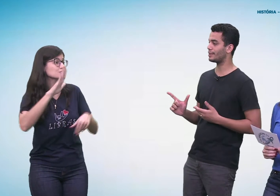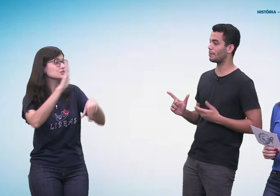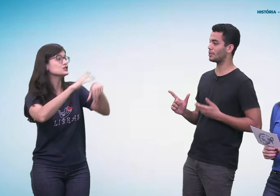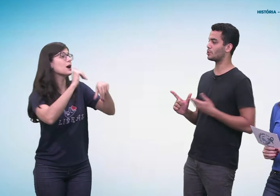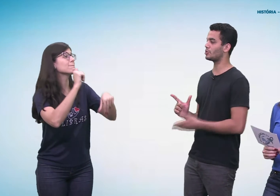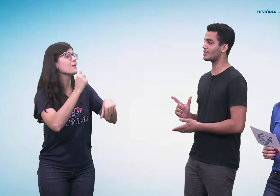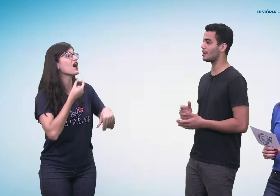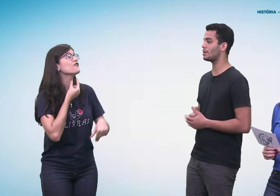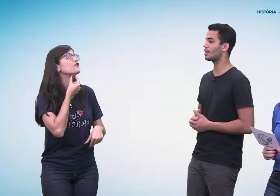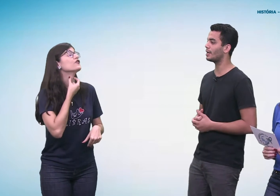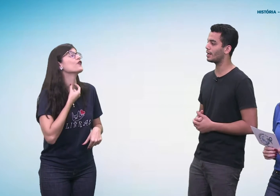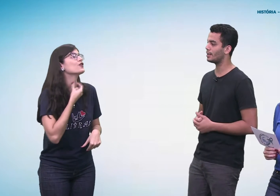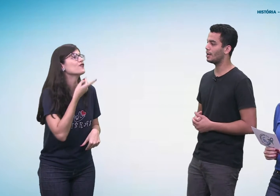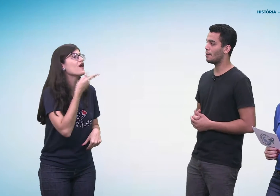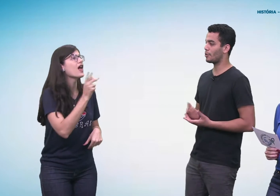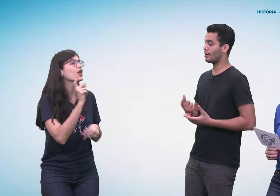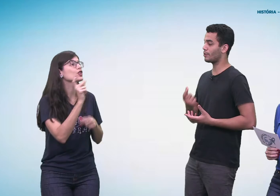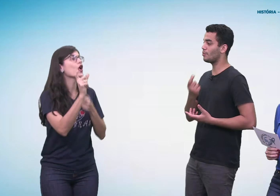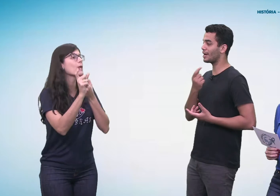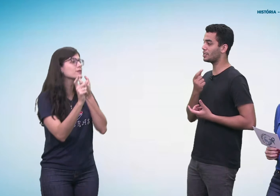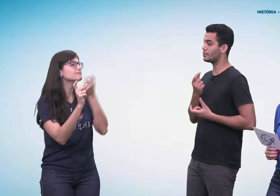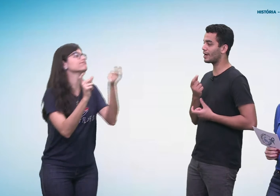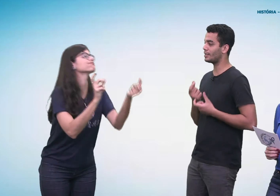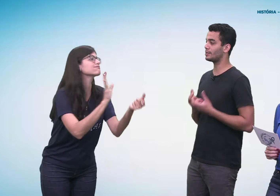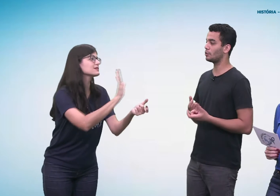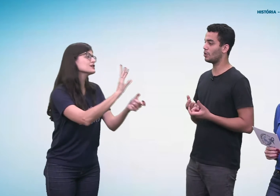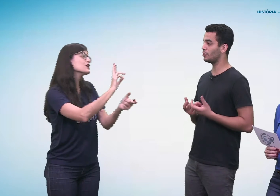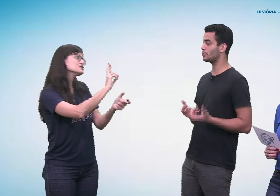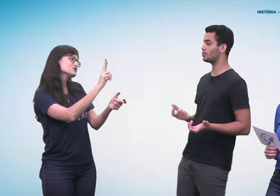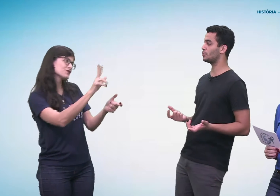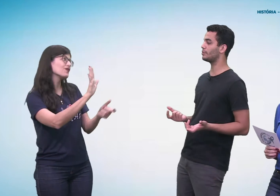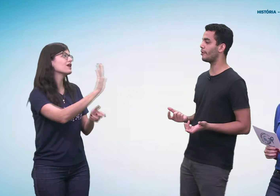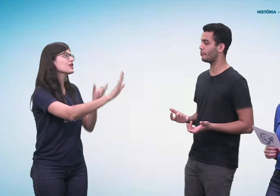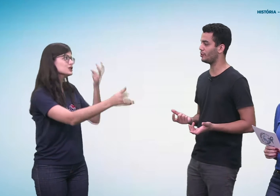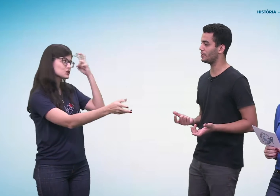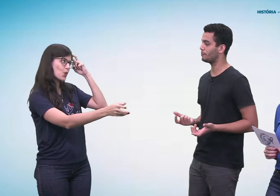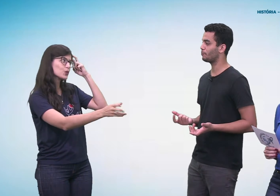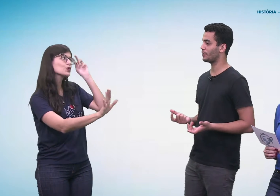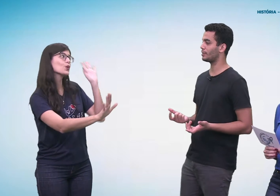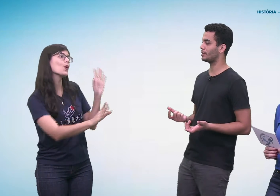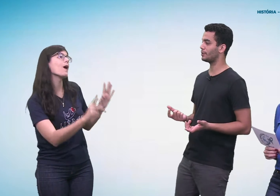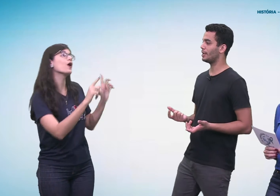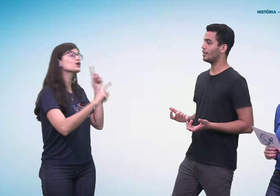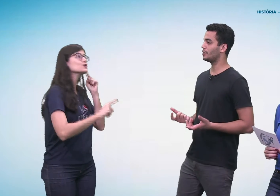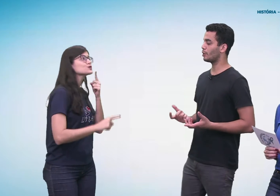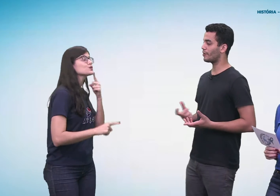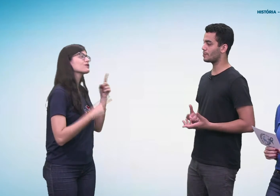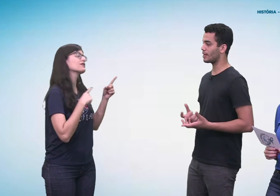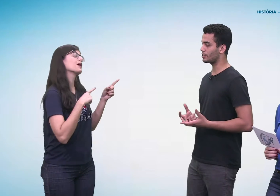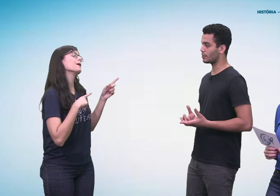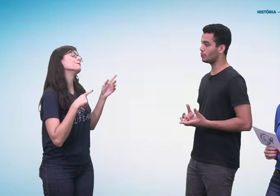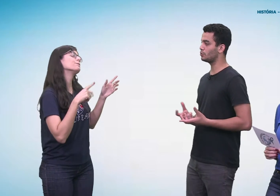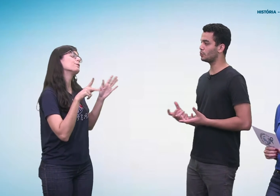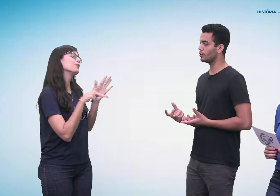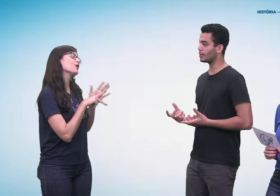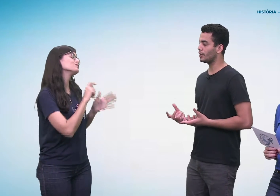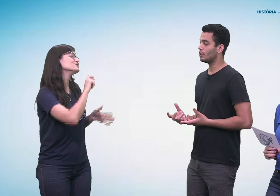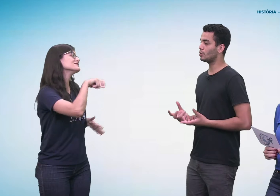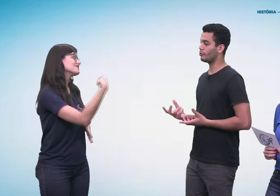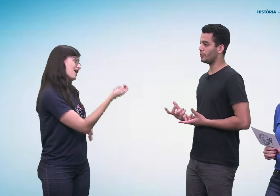da pessoa e já saber quem é. Porque como é que a gente vai gritar o nome e o outro surdo vai ouvir? Entendeu? Então faz parte da cultura do